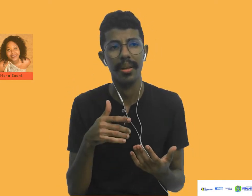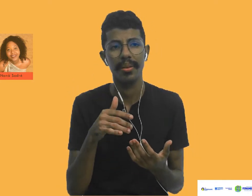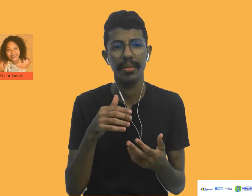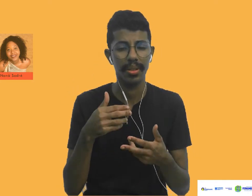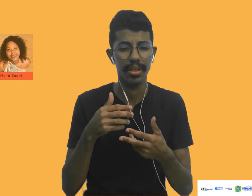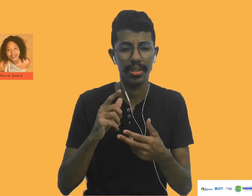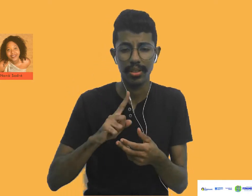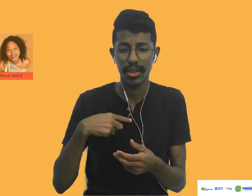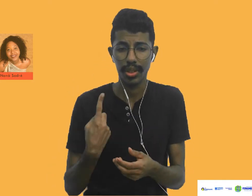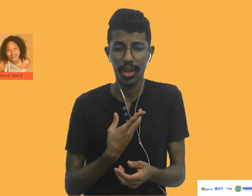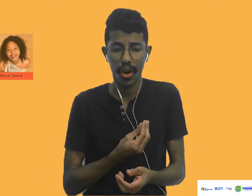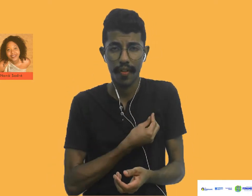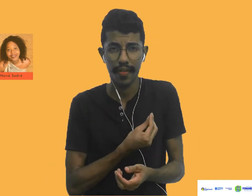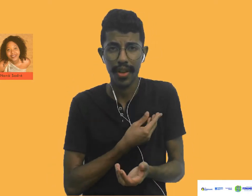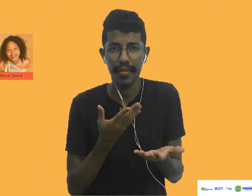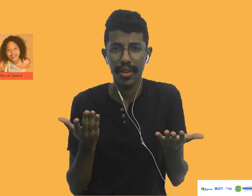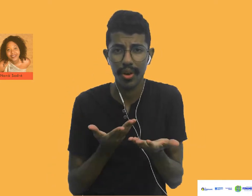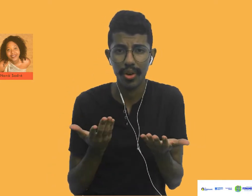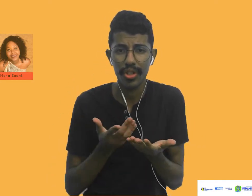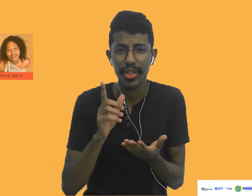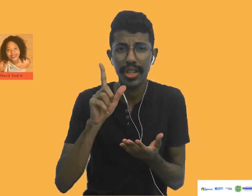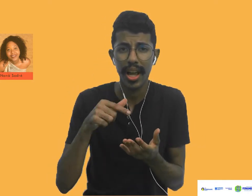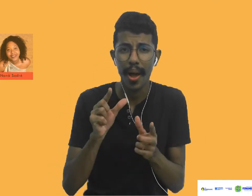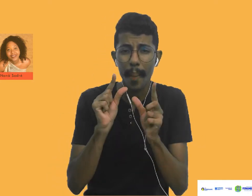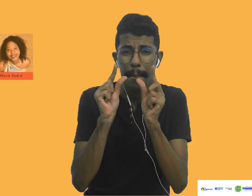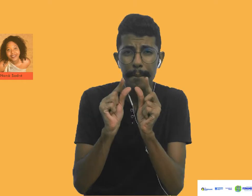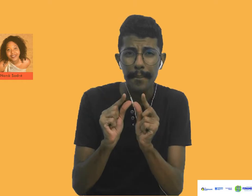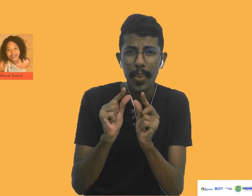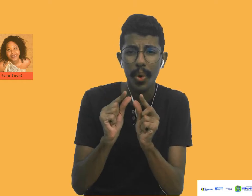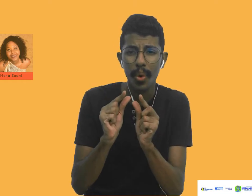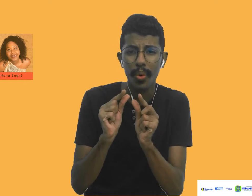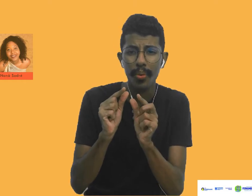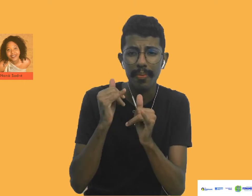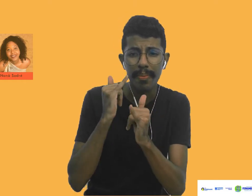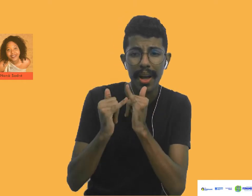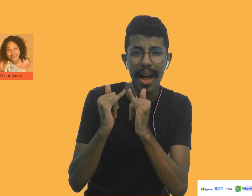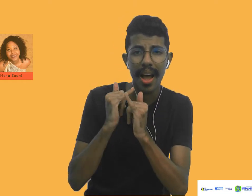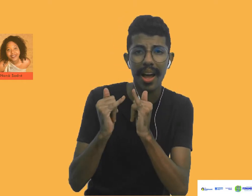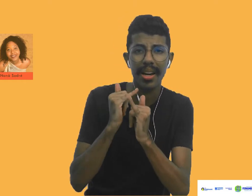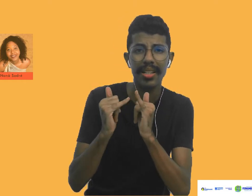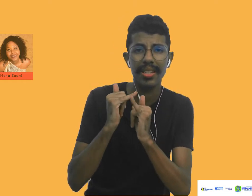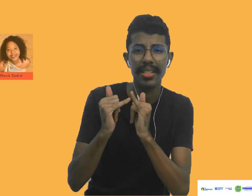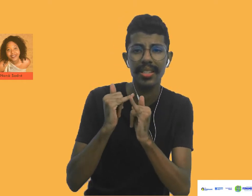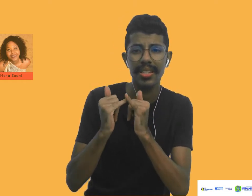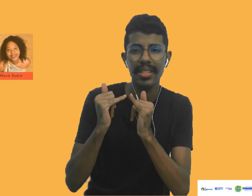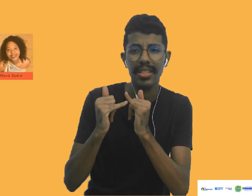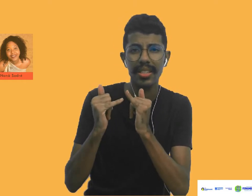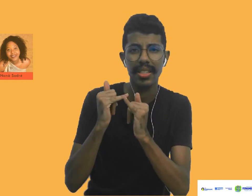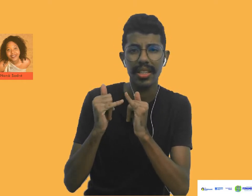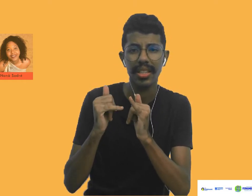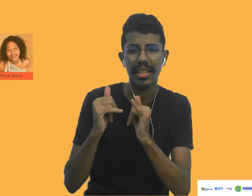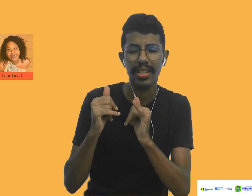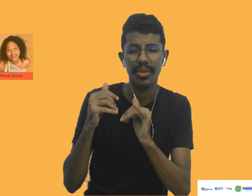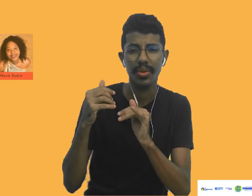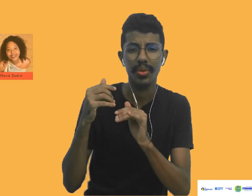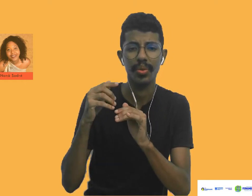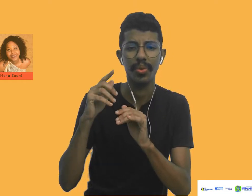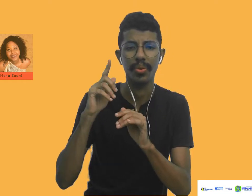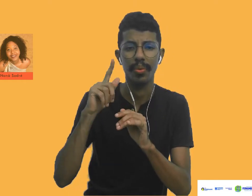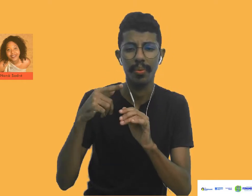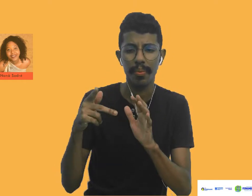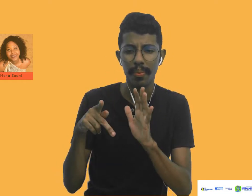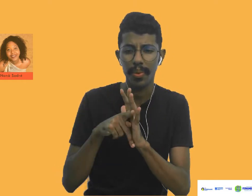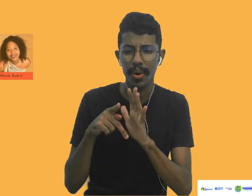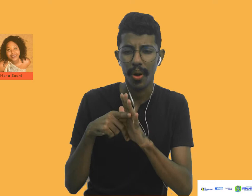o que vivemos hoje em dia, né? É um pouco do retrato, né? Da Xerox,